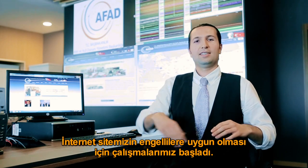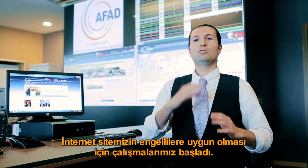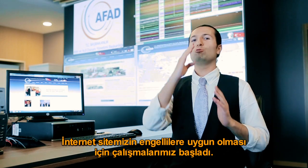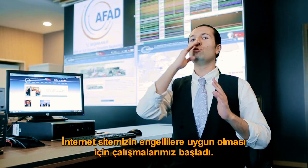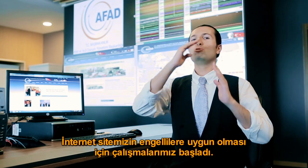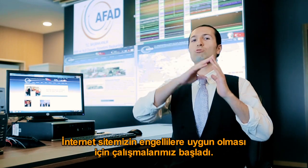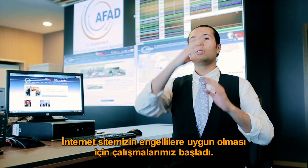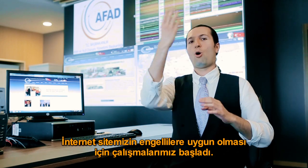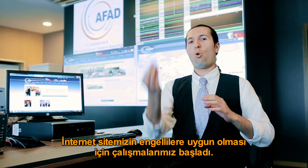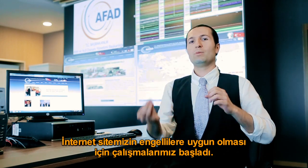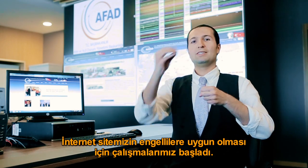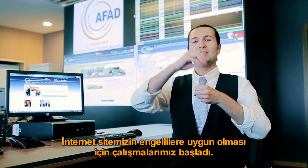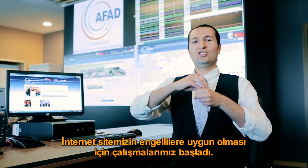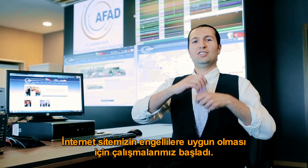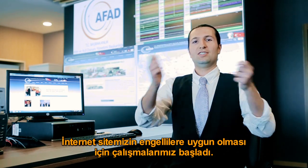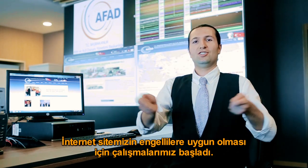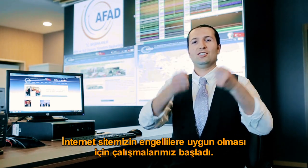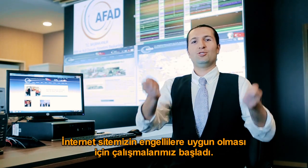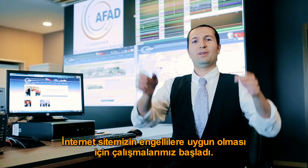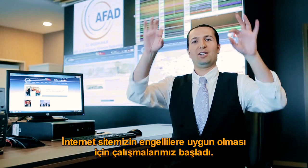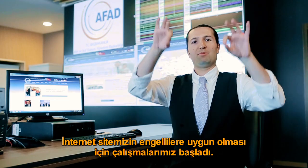İnternet sitemizin engellilere uygun olması için çalışmalarımız başladı.